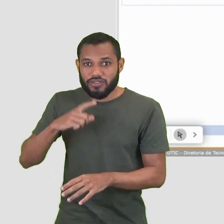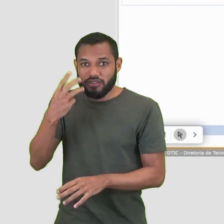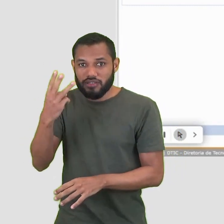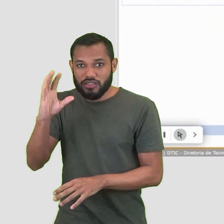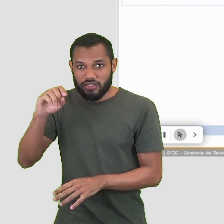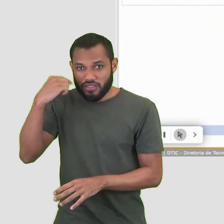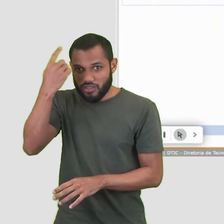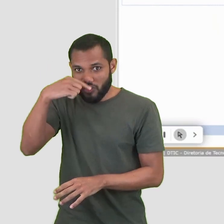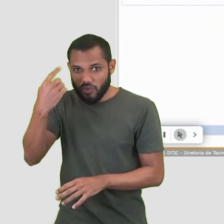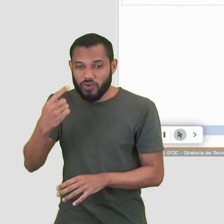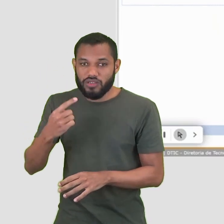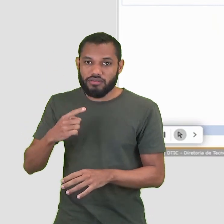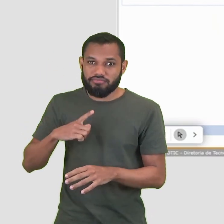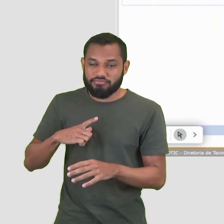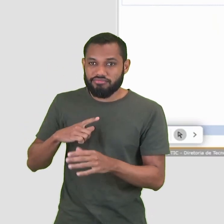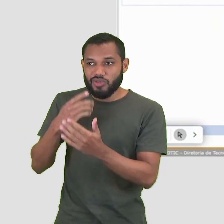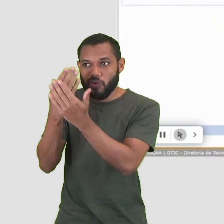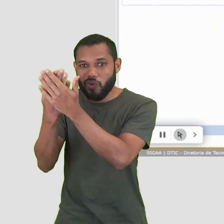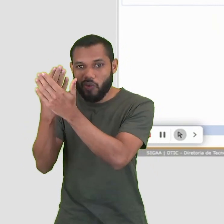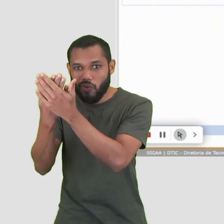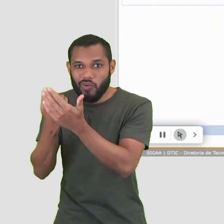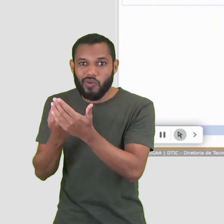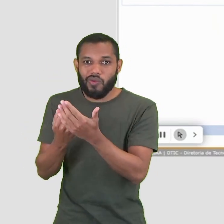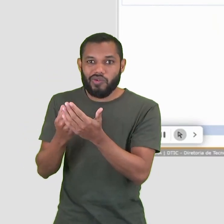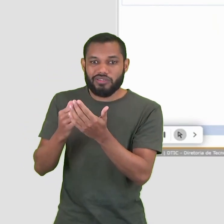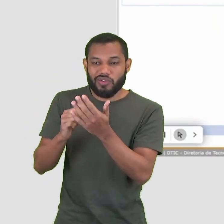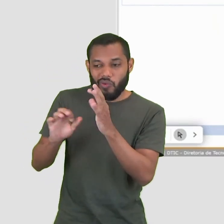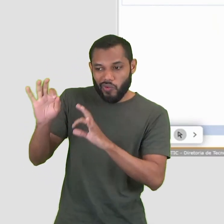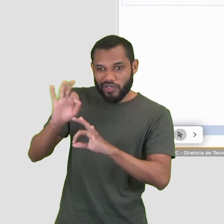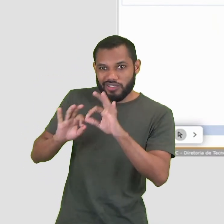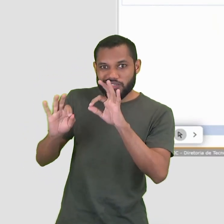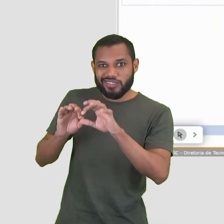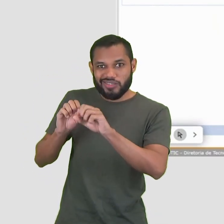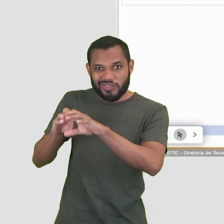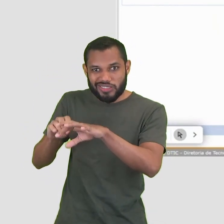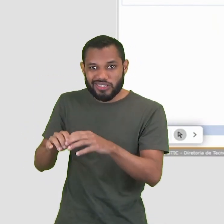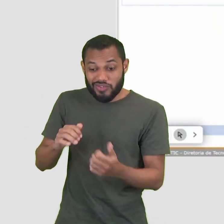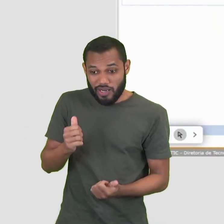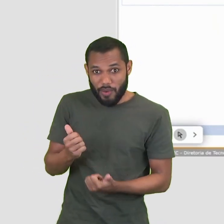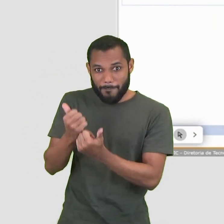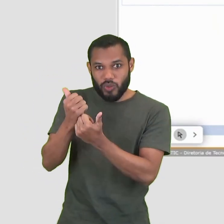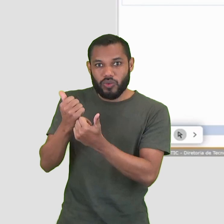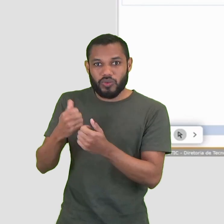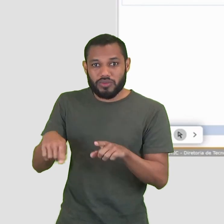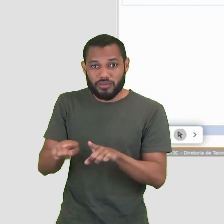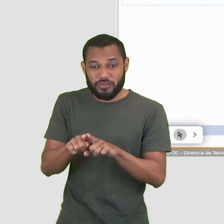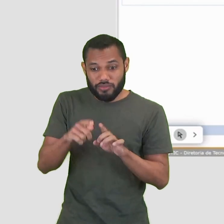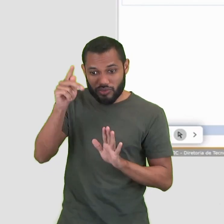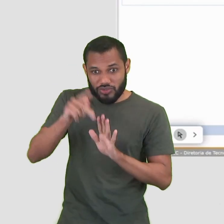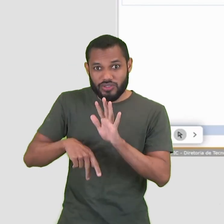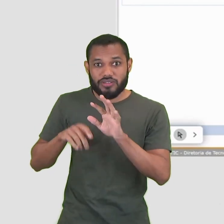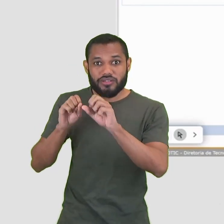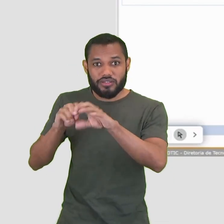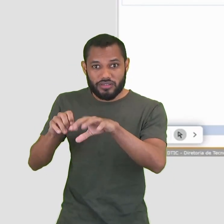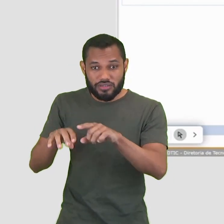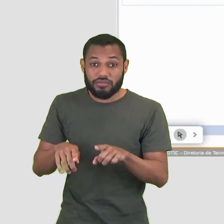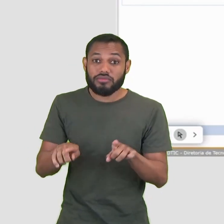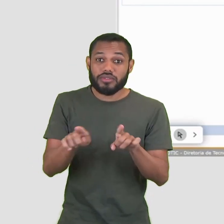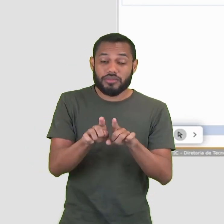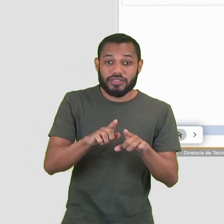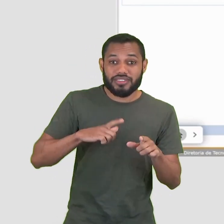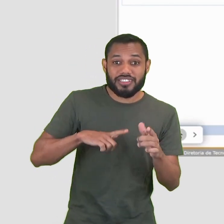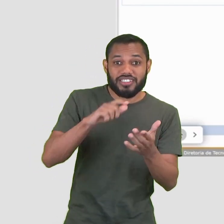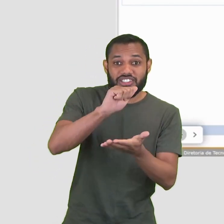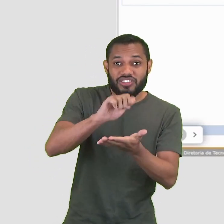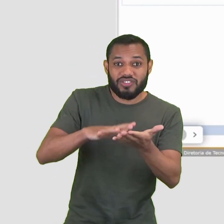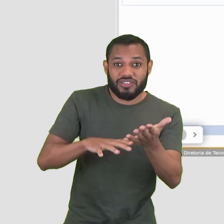tem 30 horas, distribuída em aulas, atividade de organização do ensino, apoio ao ensino e projetos de ensino. Ele também